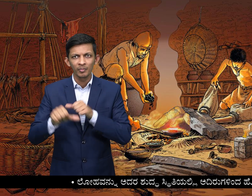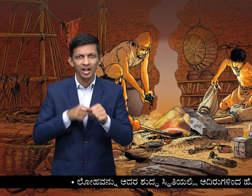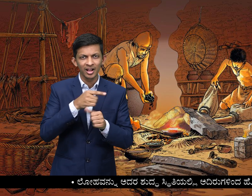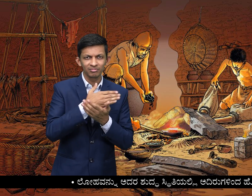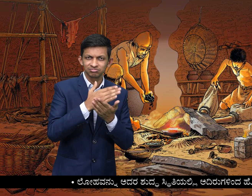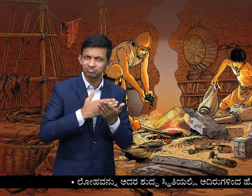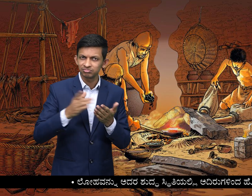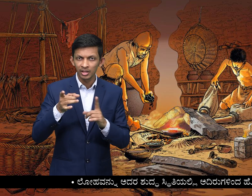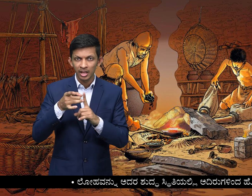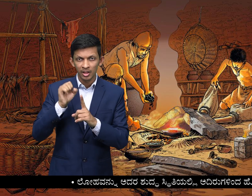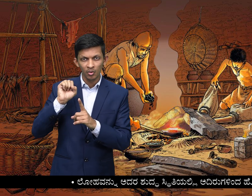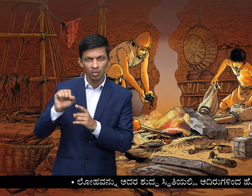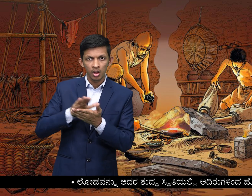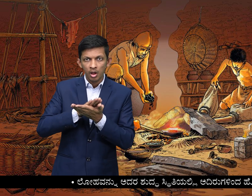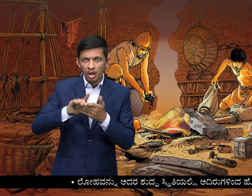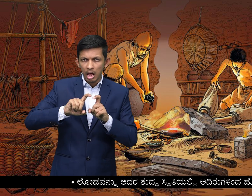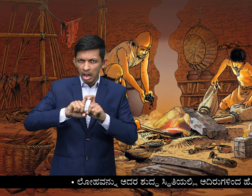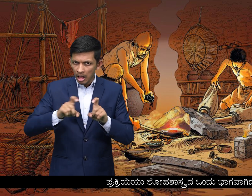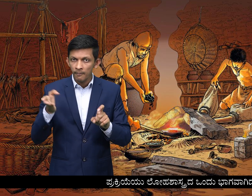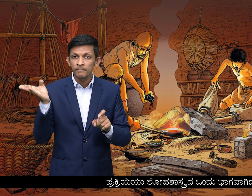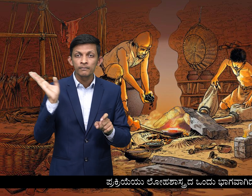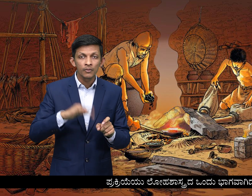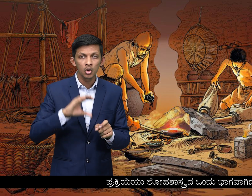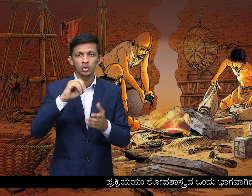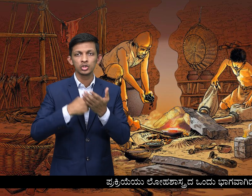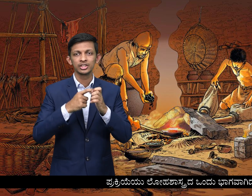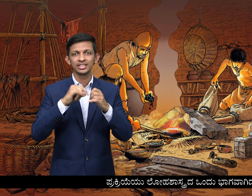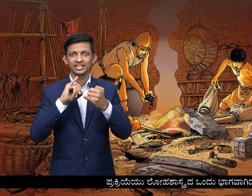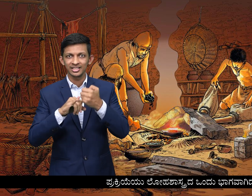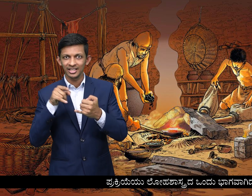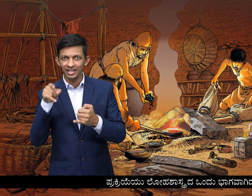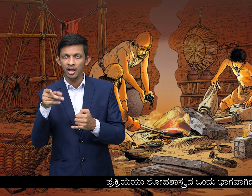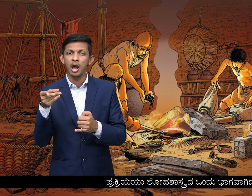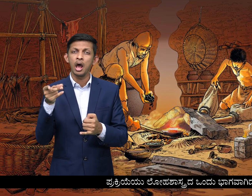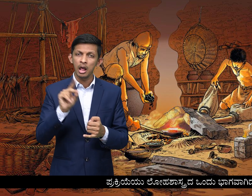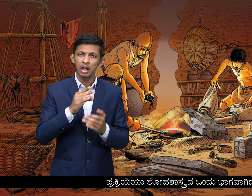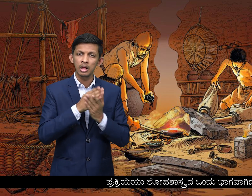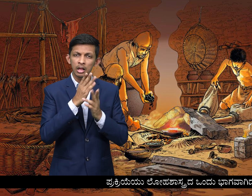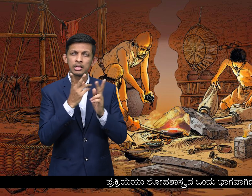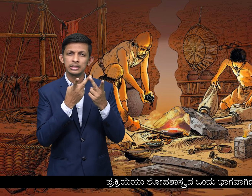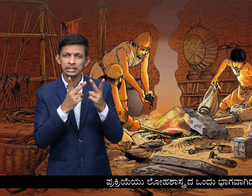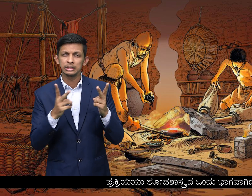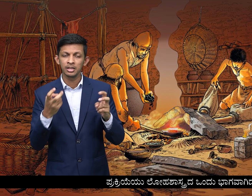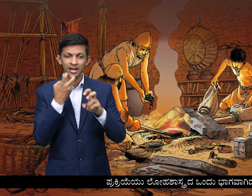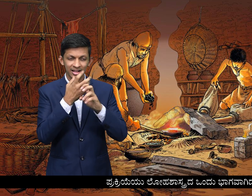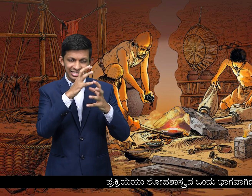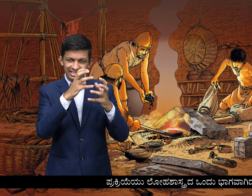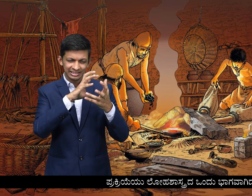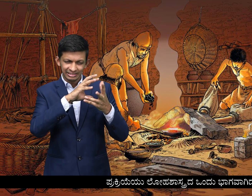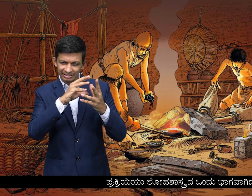ಲೋಹವನ್ನ ಅದರ ಶುದ್ಧ ಸ್ಥಿತಿಯಲ್ಲಿ ಅದಿರುಗಳಿಂದ ಹೊರತೆಗೆಯುವ ಪ್ರಕ್ರಿಯೆಯು ಲೋಹಶಾಸ್ತ್ರದ ಒಂದು ಭಾಗವಾಗಿದೆ.